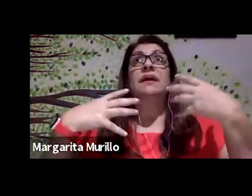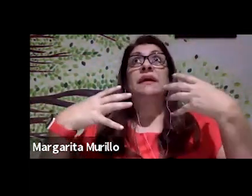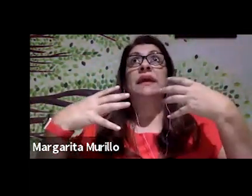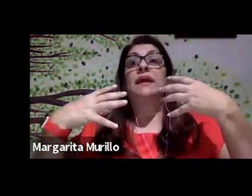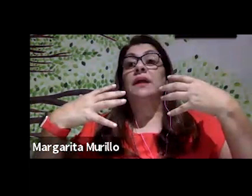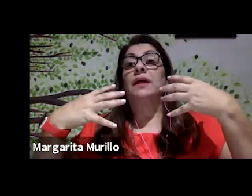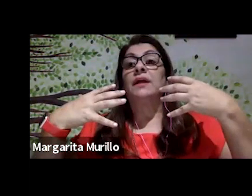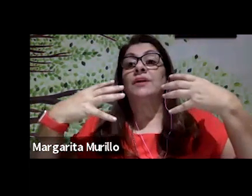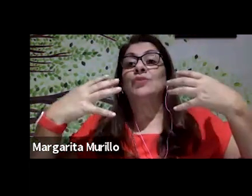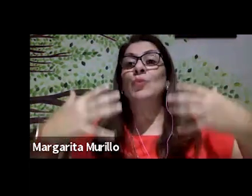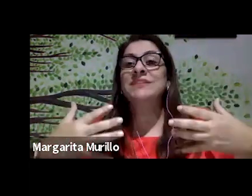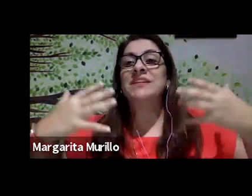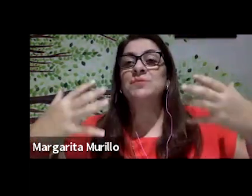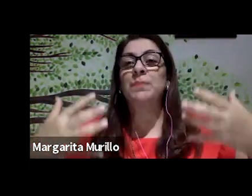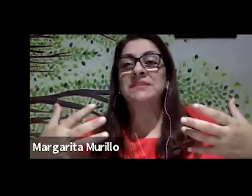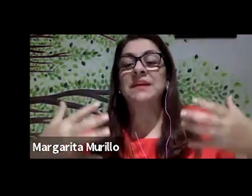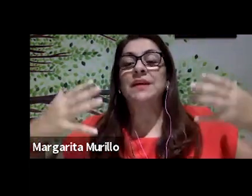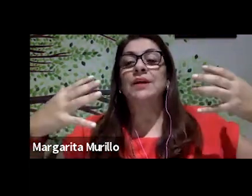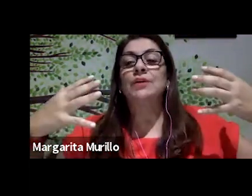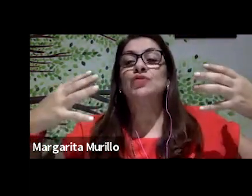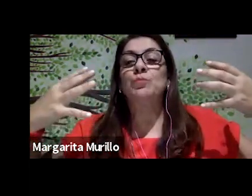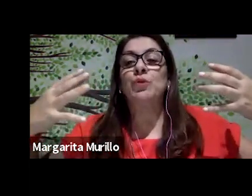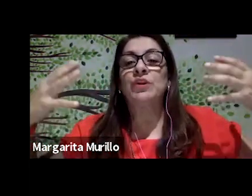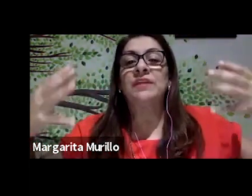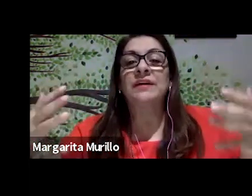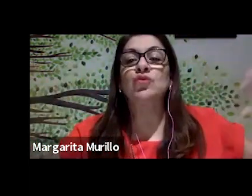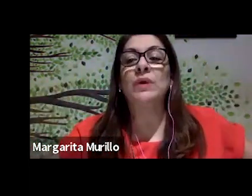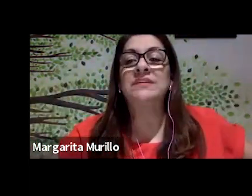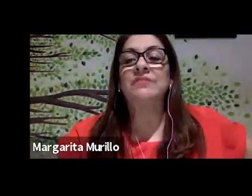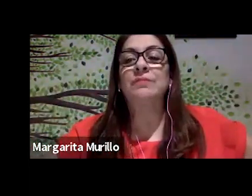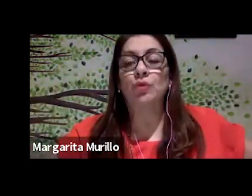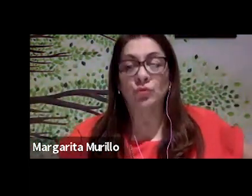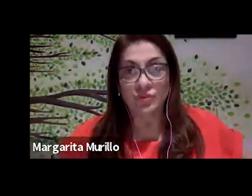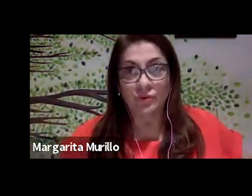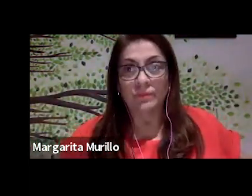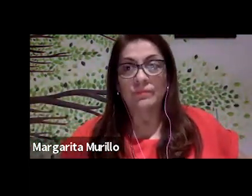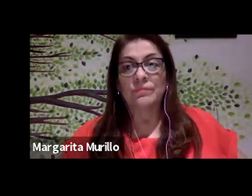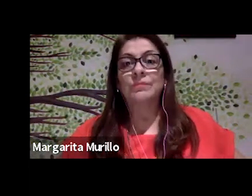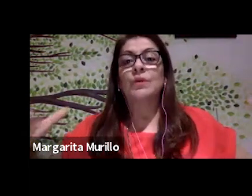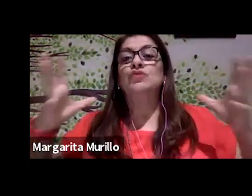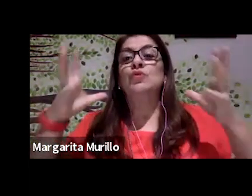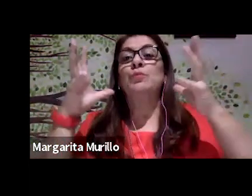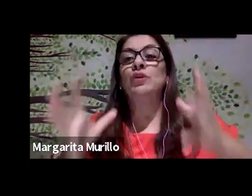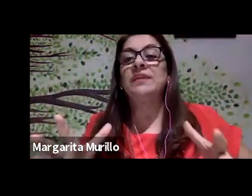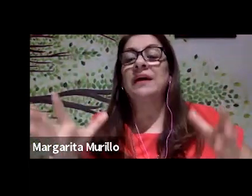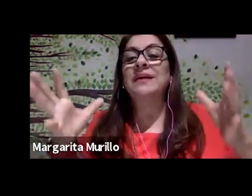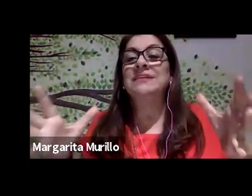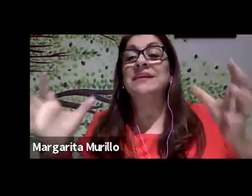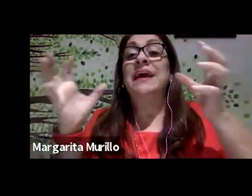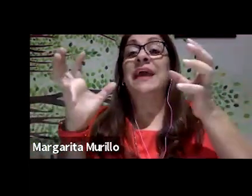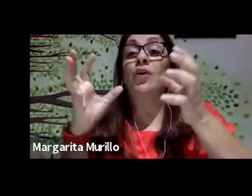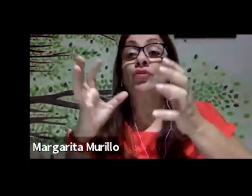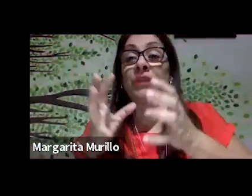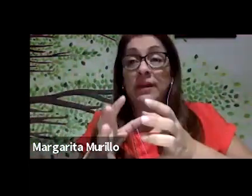que nuestra especie su prioridad no es la reproducción su prioridad